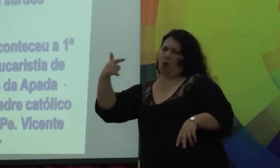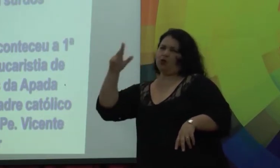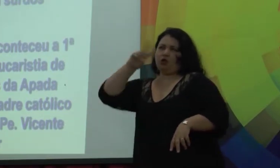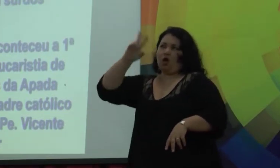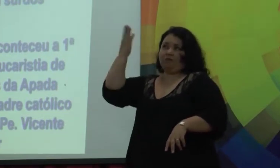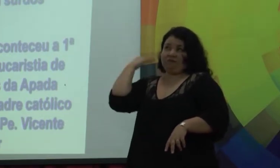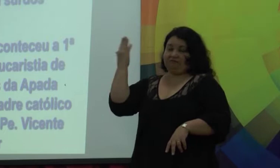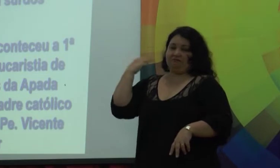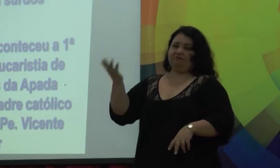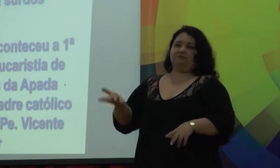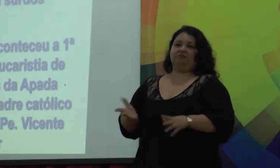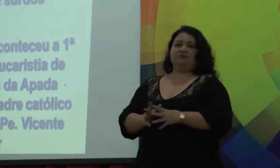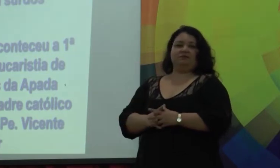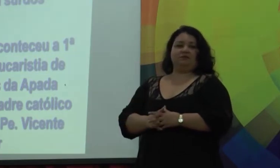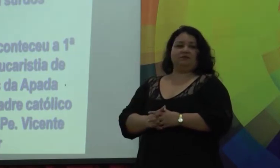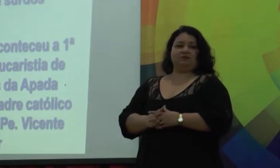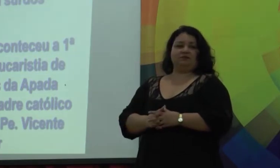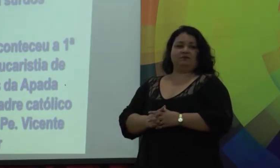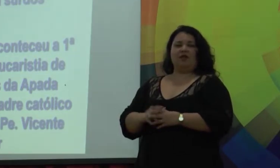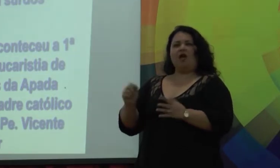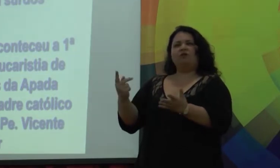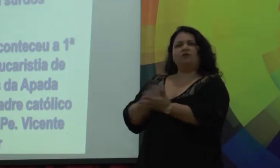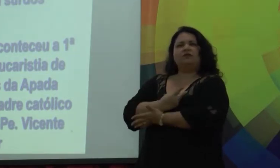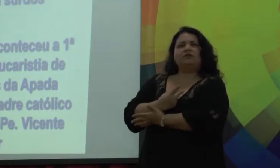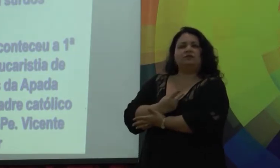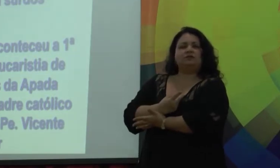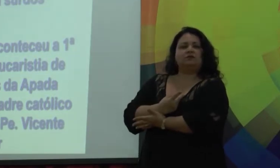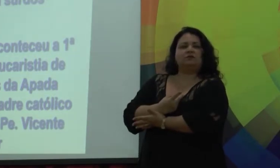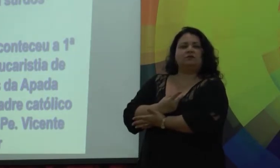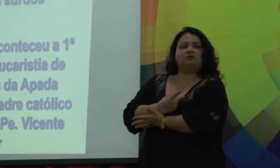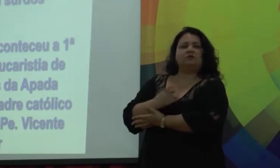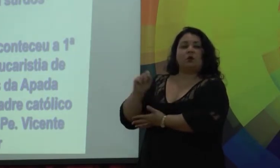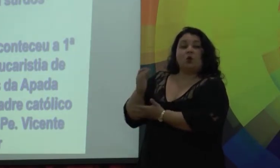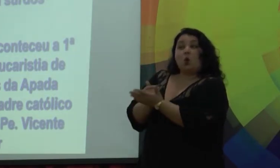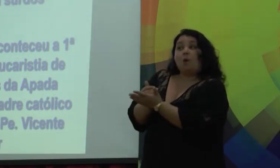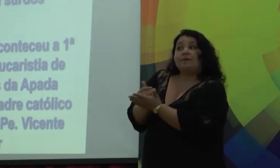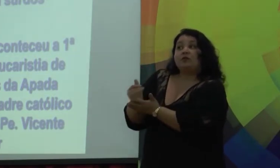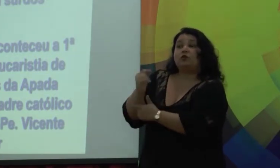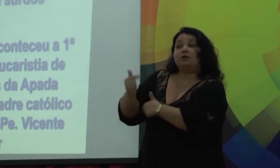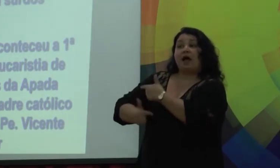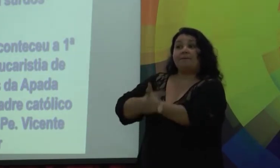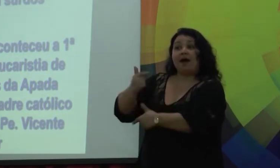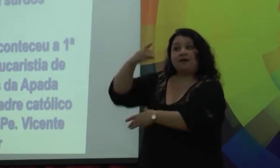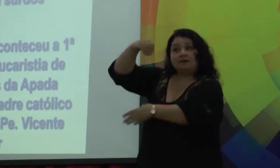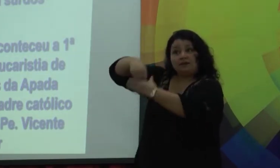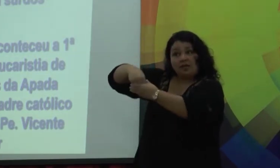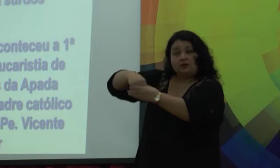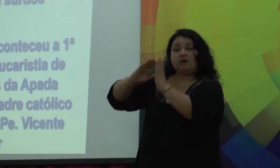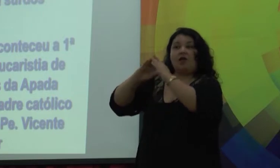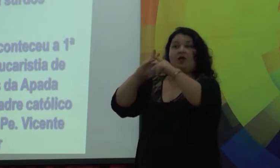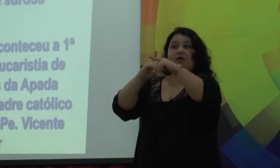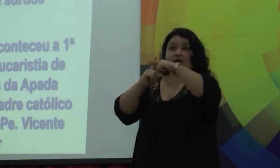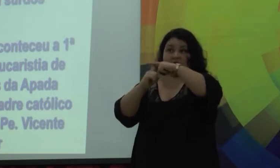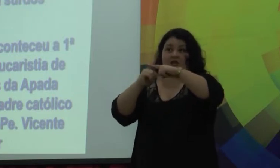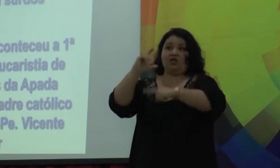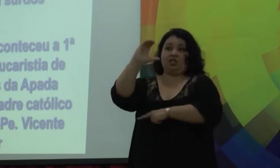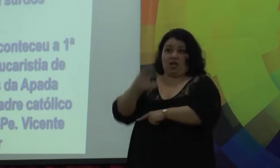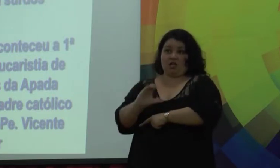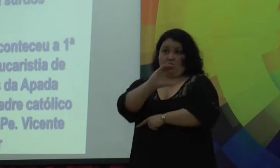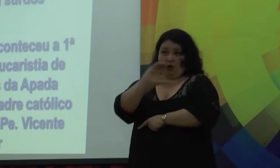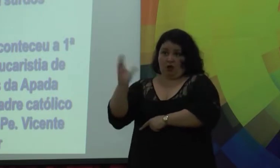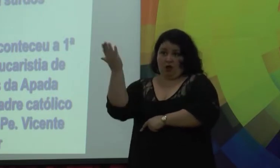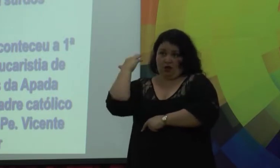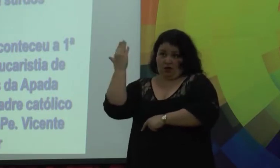História, que aconteceu que começou o trabalho na Igreja Católica, já na mesma